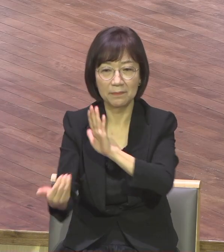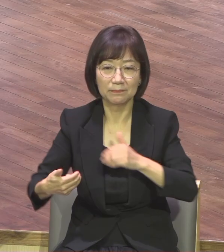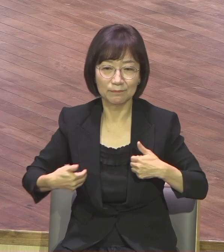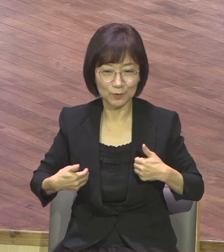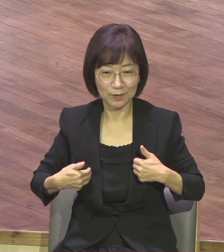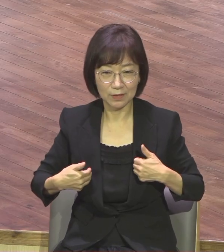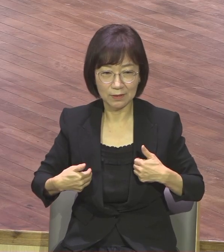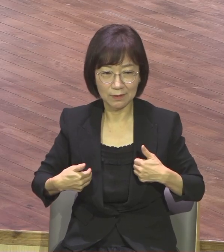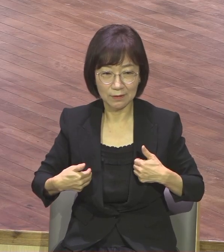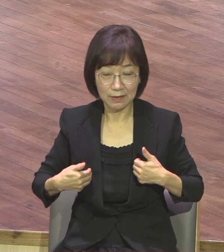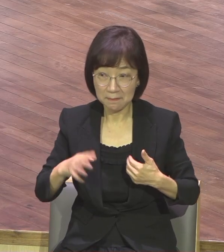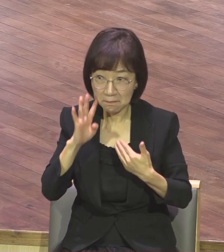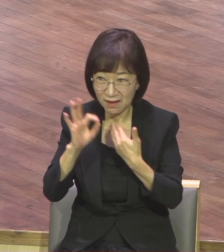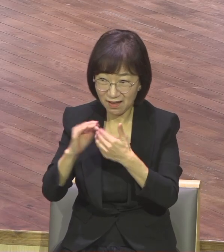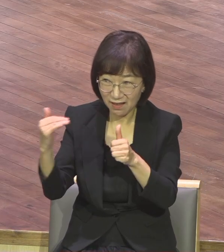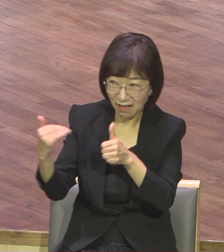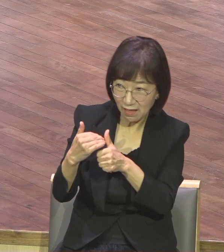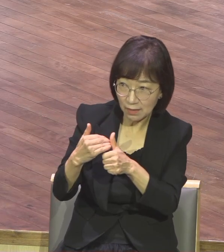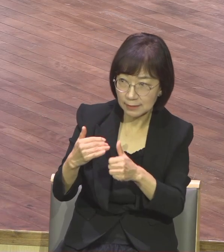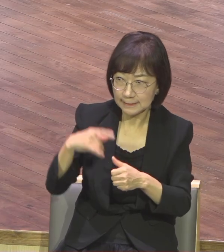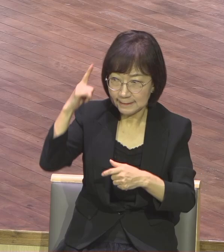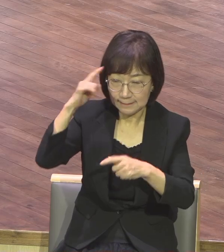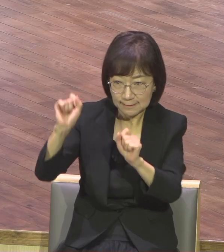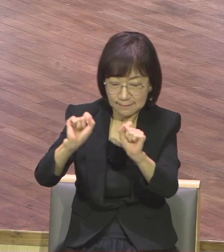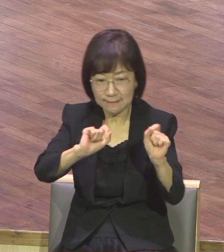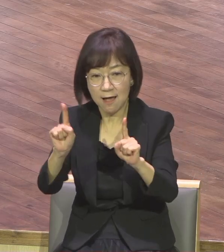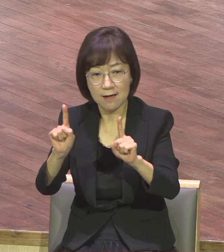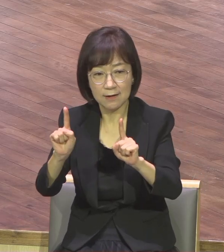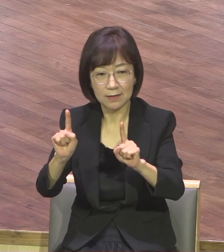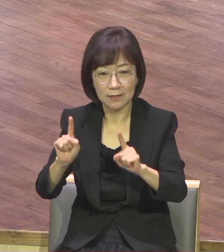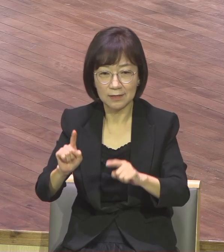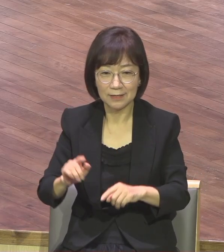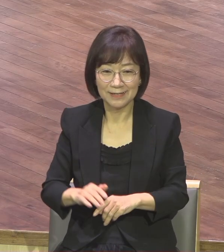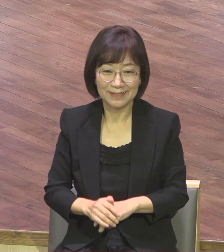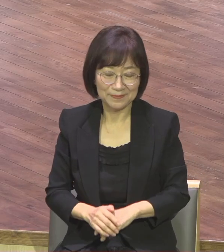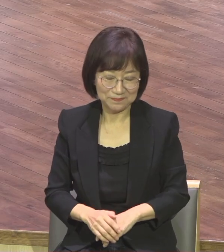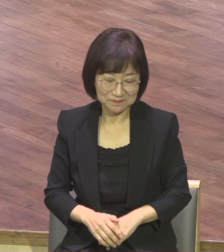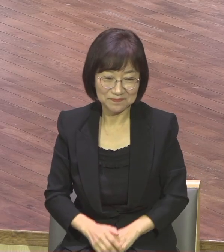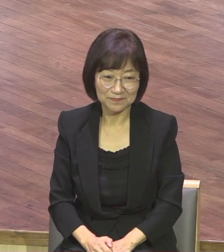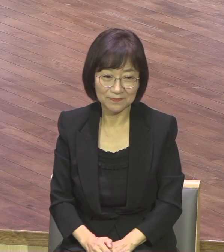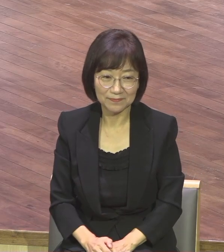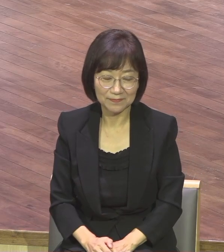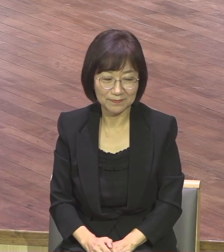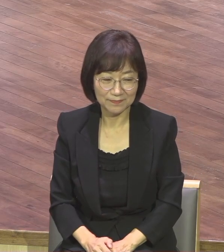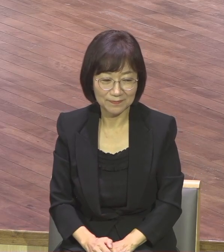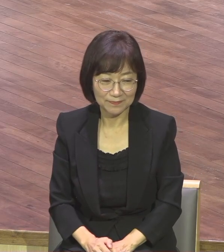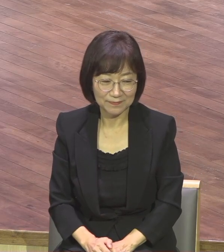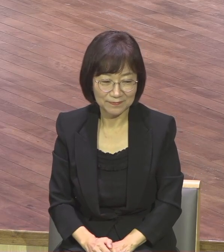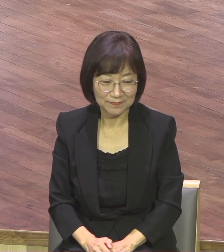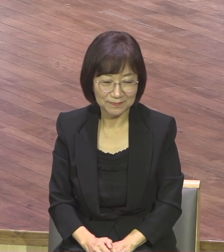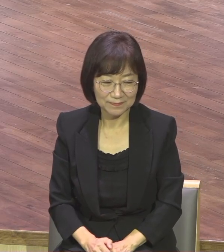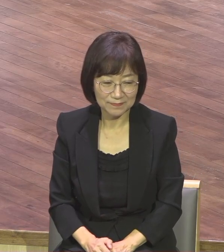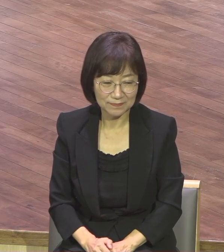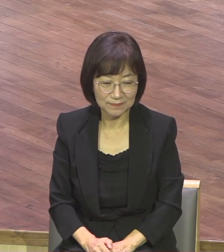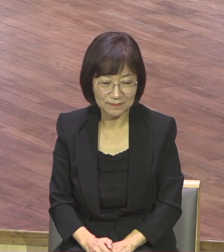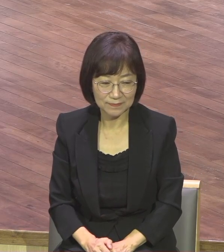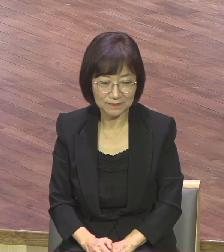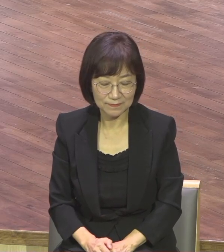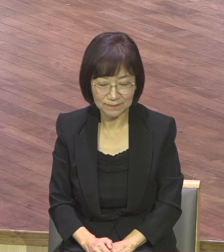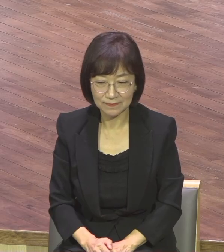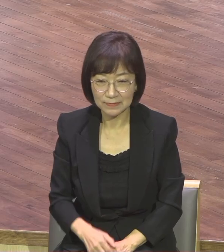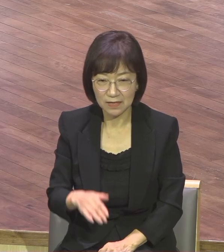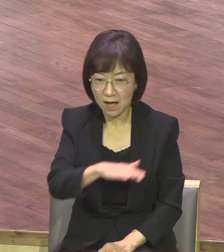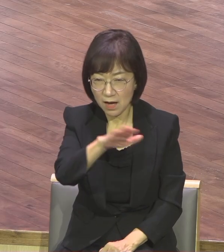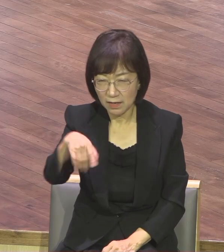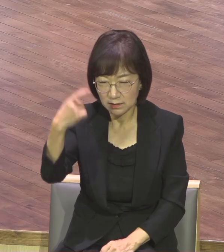차리고 결단하시고 벗어나면 됩니다. 자존심이 상합니까? 벗어나세요. 안 그러면 여러분과 가문이